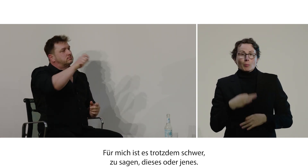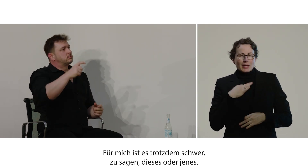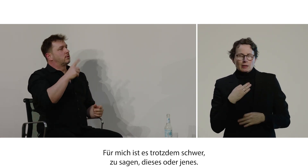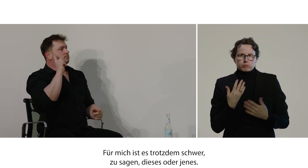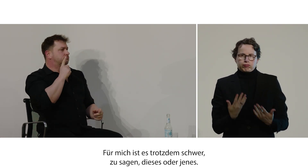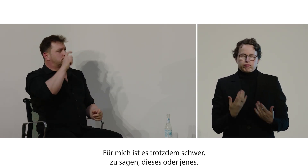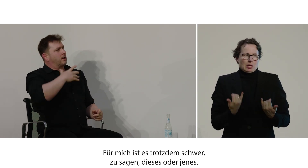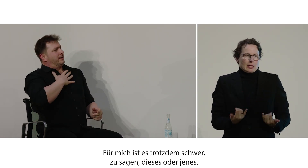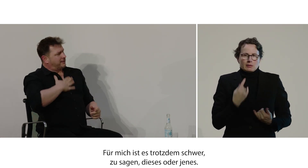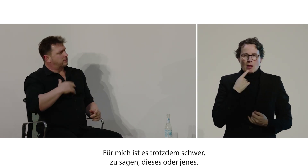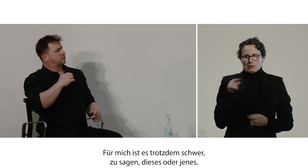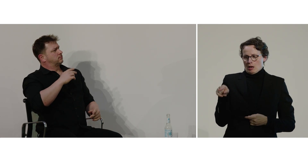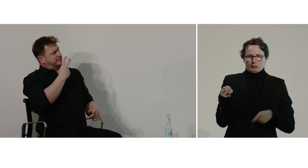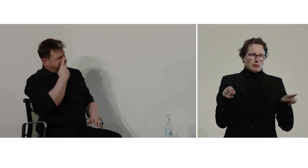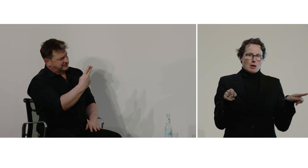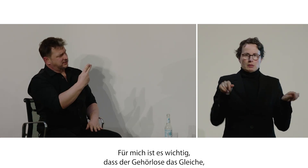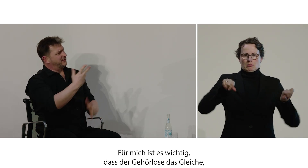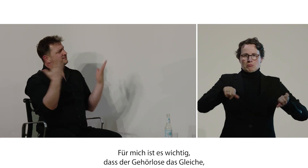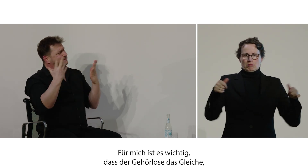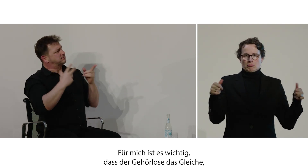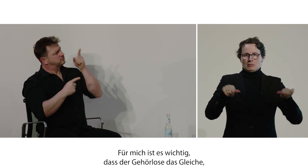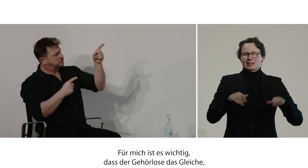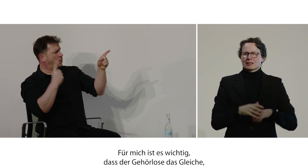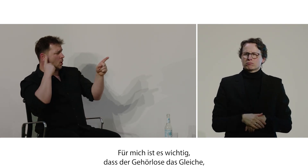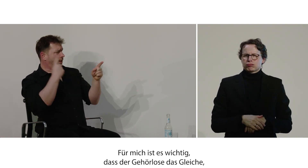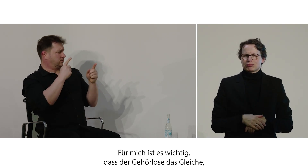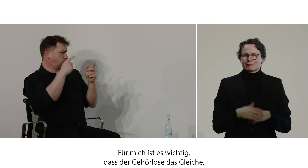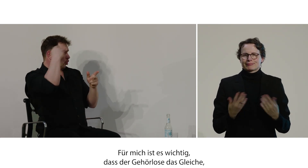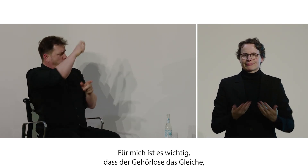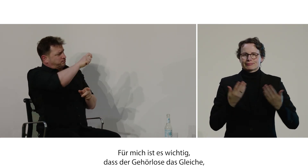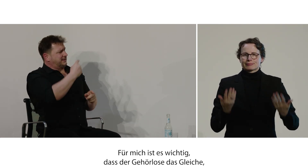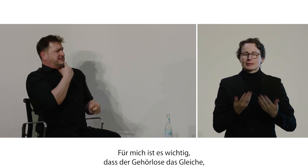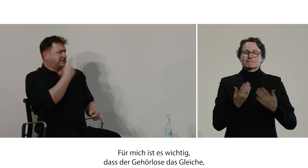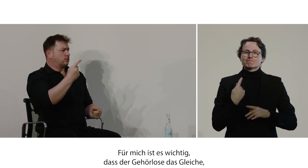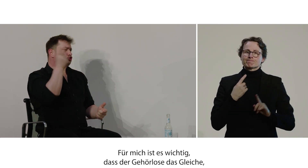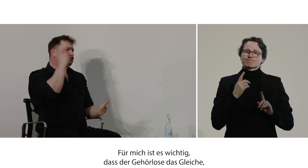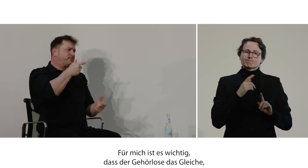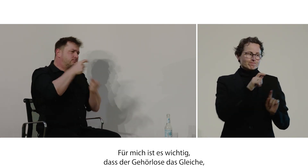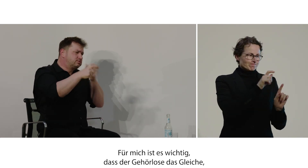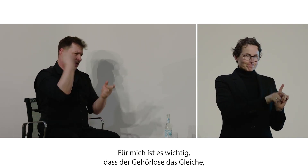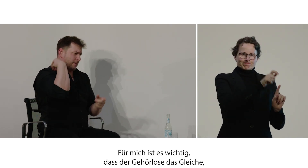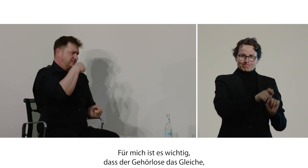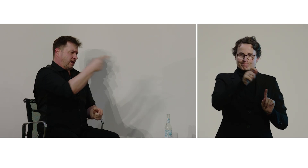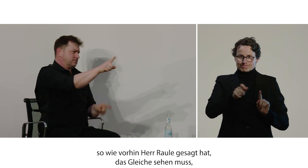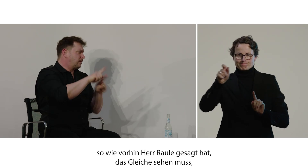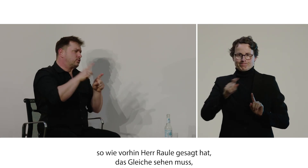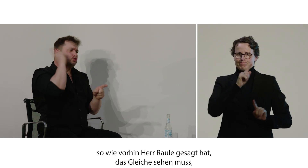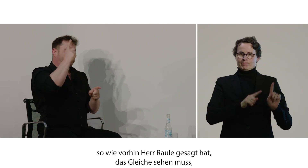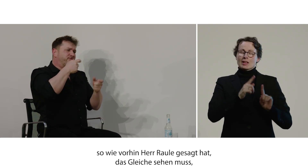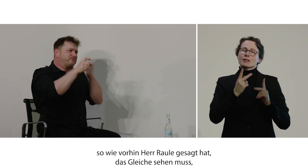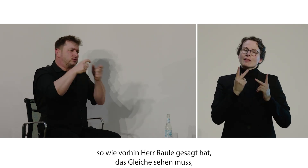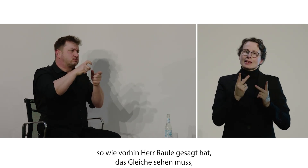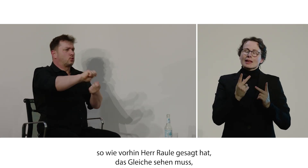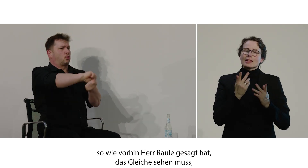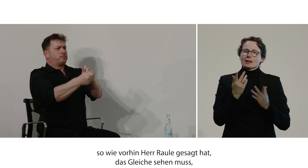sagen, dieses oder jenes. Für mich ist es natürlich wichtig, dass der Gehörlose eigentlich das Gleiche, so wie